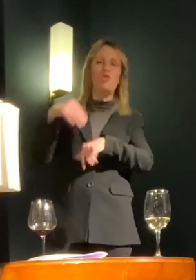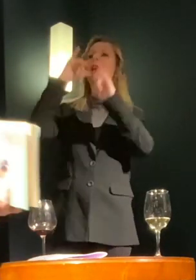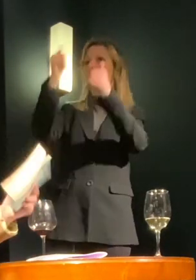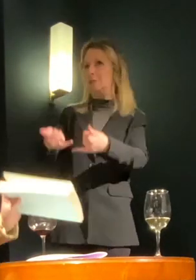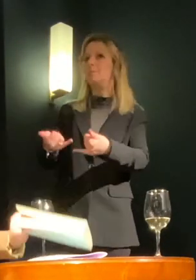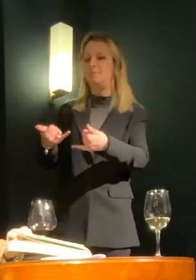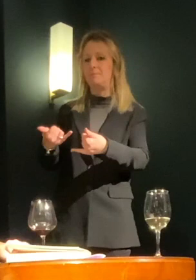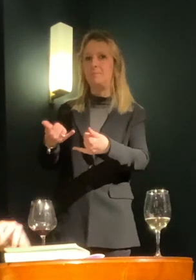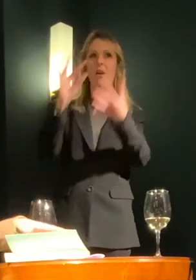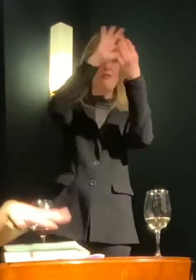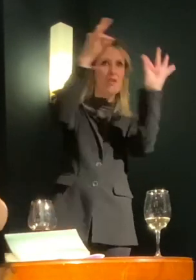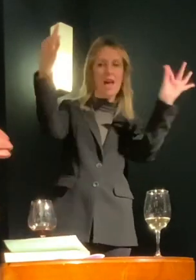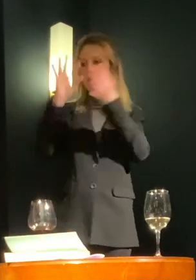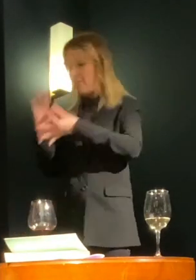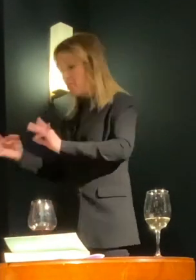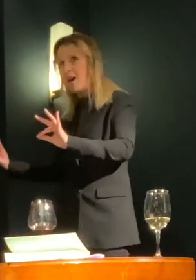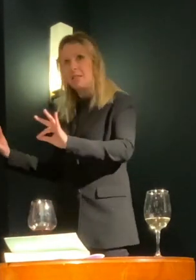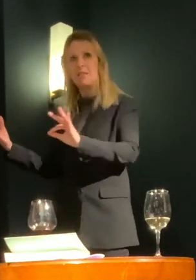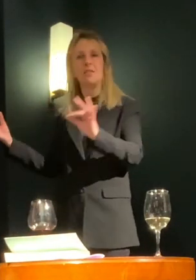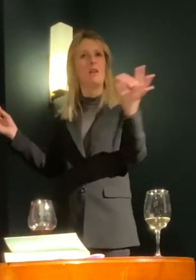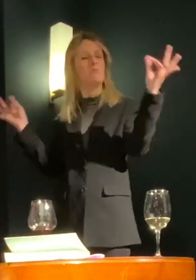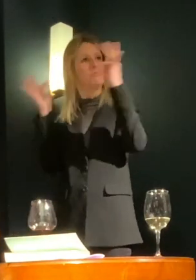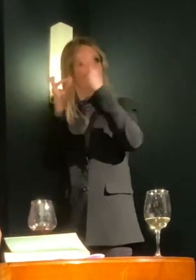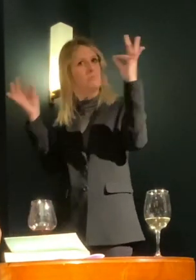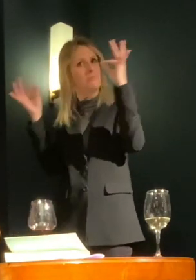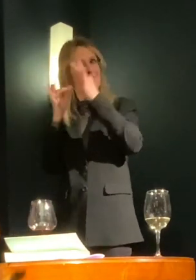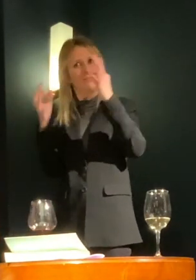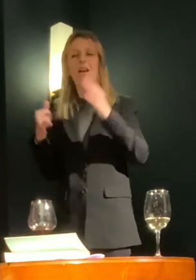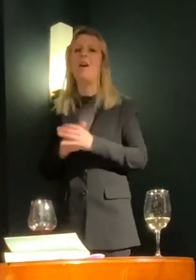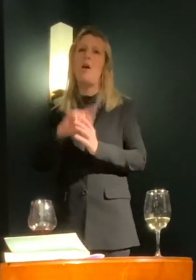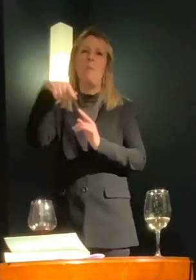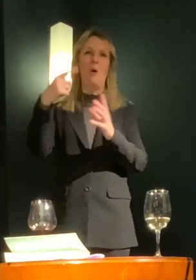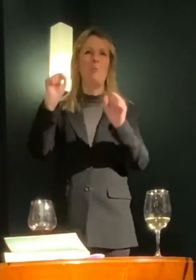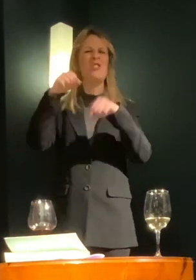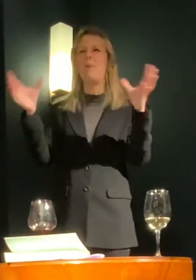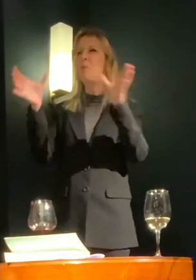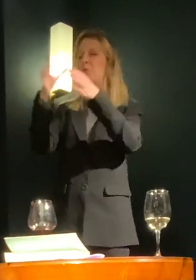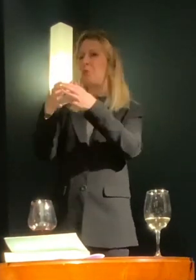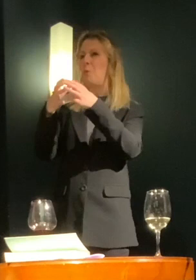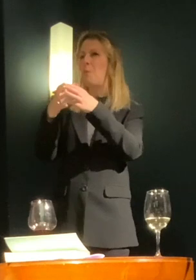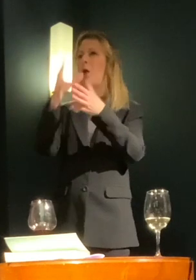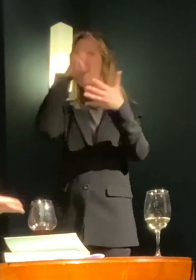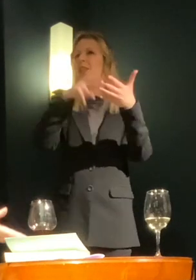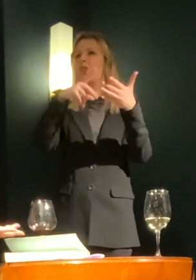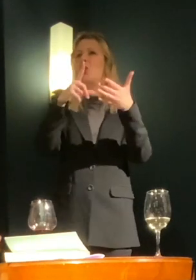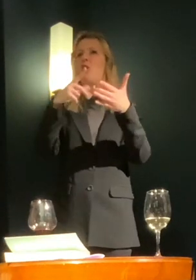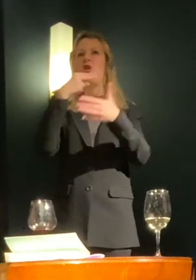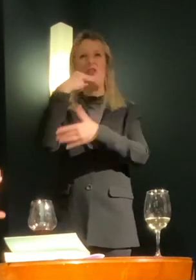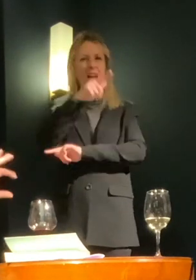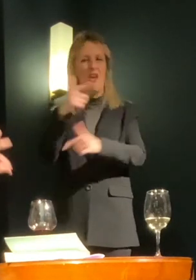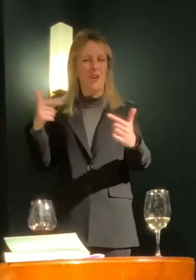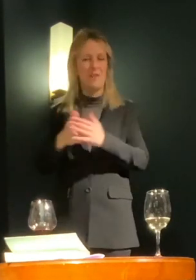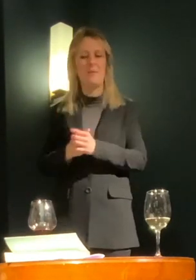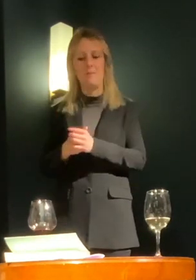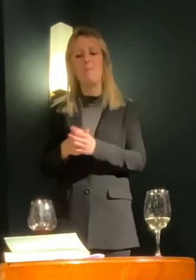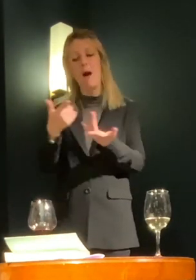l'ultima frase si parlano. È vero. Poi possiamo fare un gruppo di così, lettori anonimi con tutti i nostri disagi. Da. Sì, sì. Però è